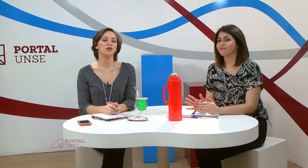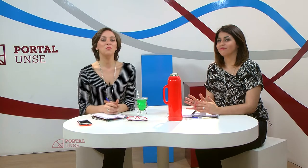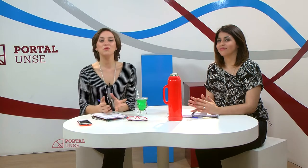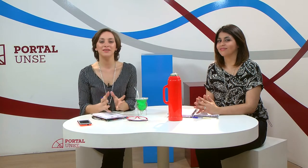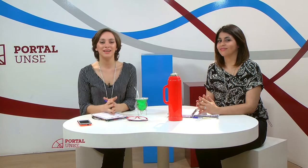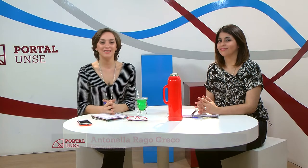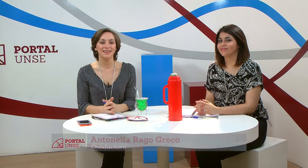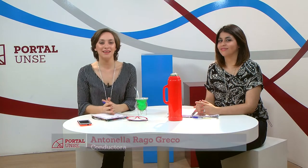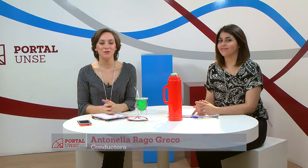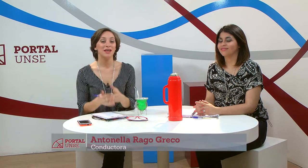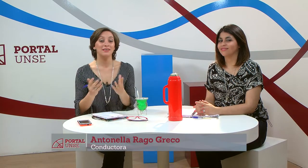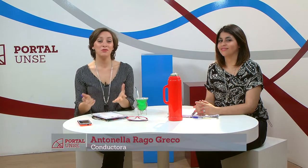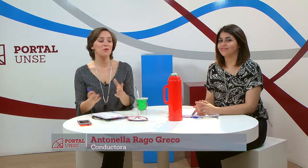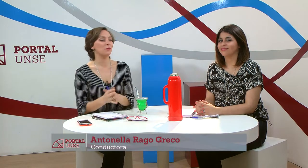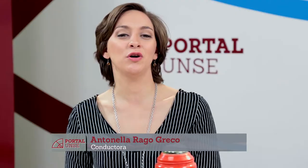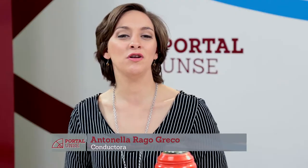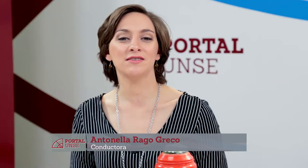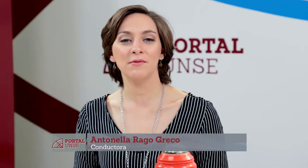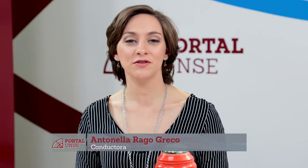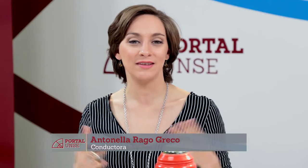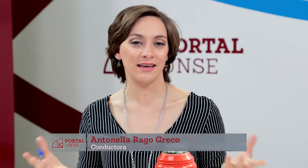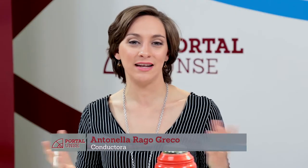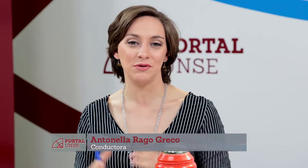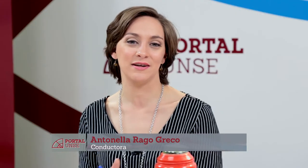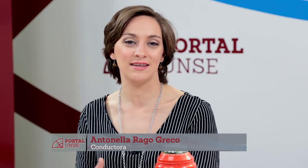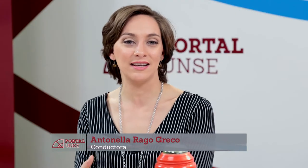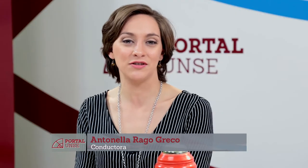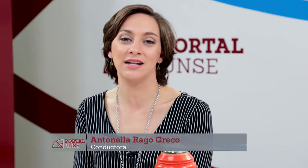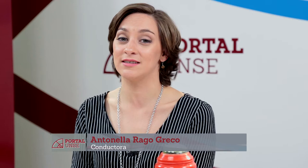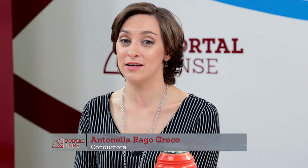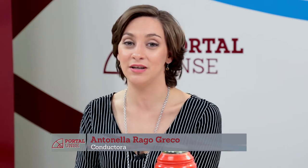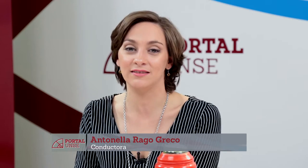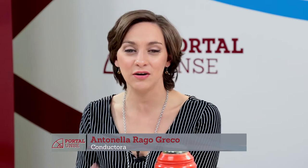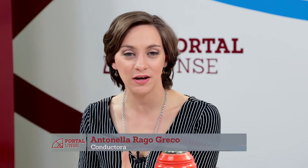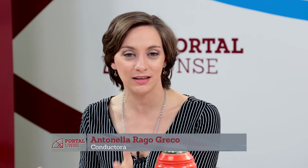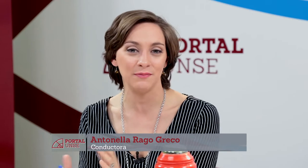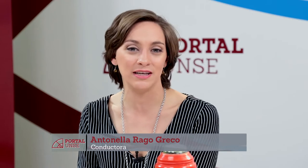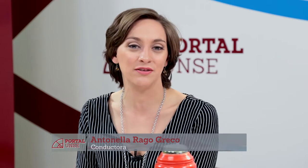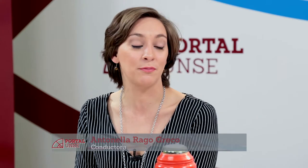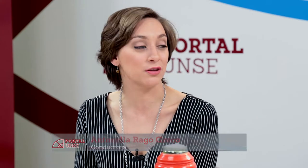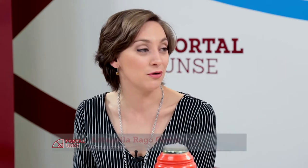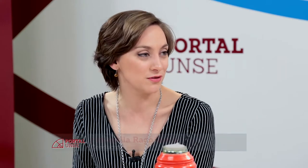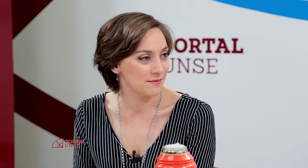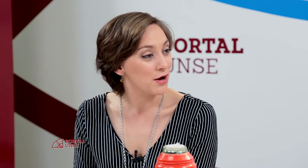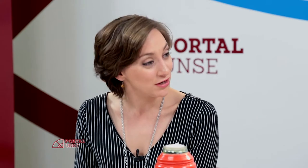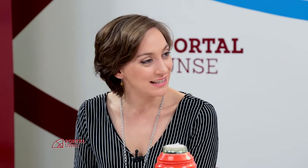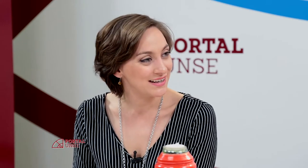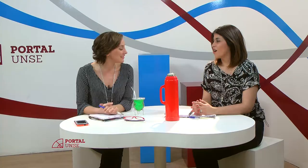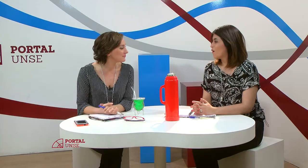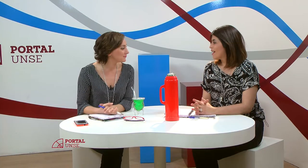todos, muy buenas tardes. Estamos de nuevo, como todos los sábados, desde la Universidad Nacional de Santiago del Estero, transmitiendo este Portal 11. Hola, Anabel. Hola, Anto,